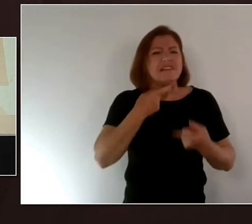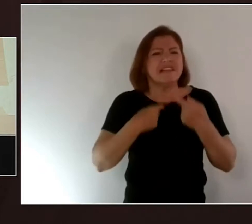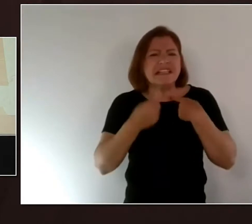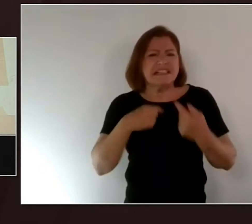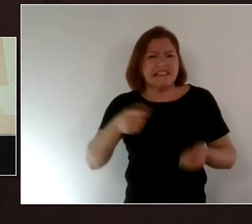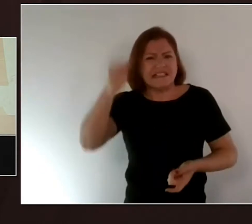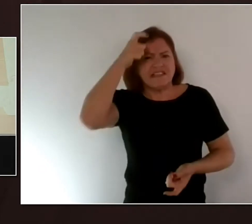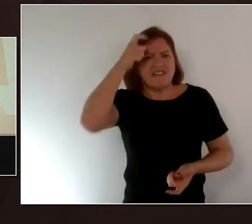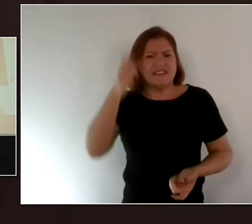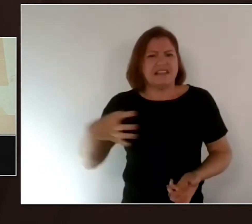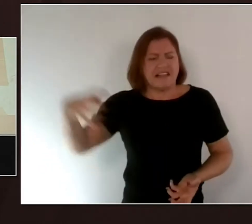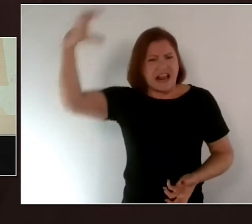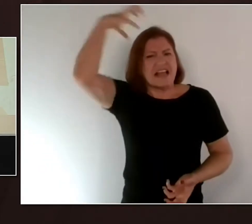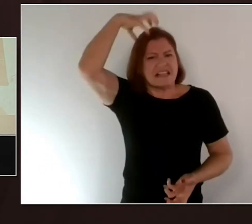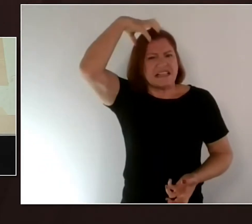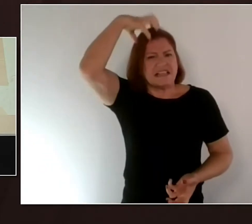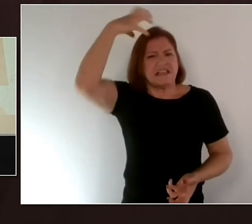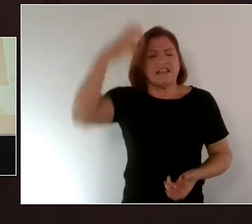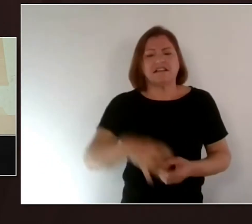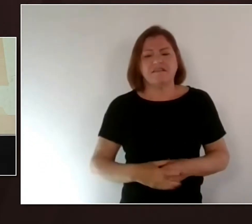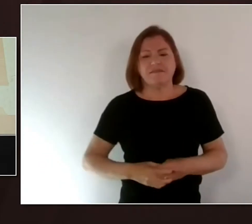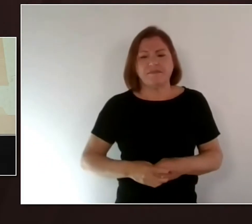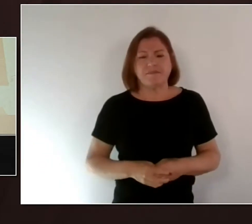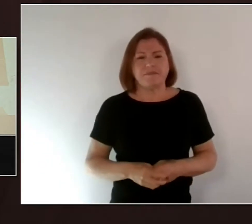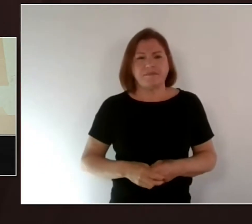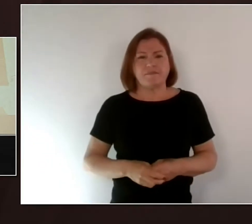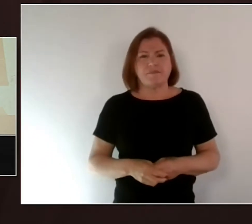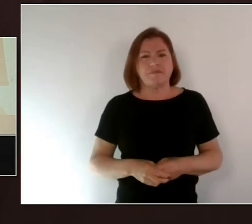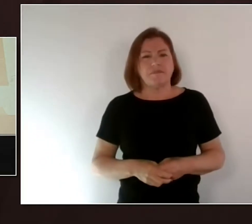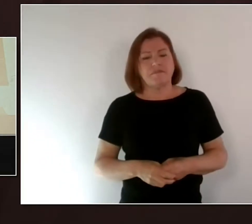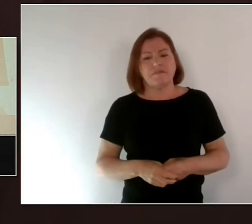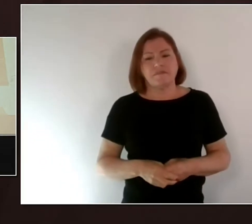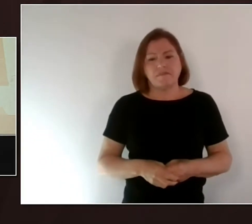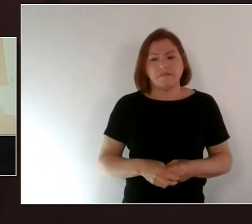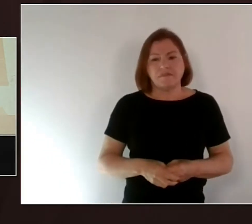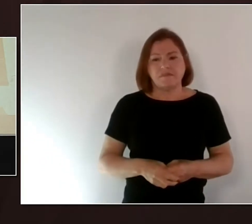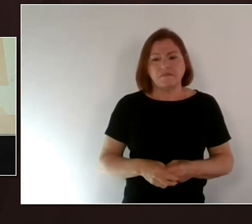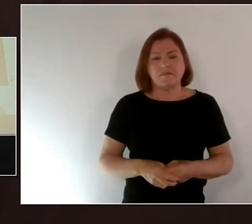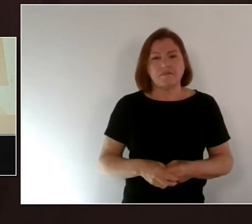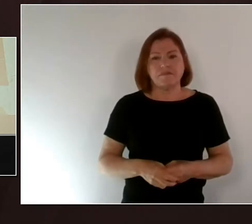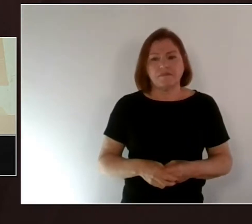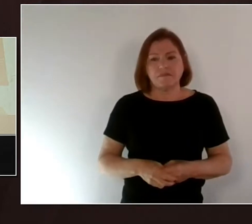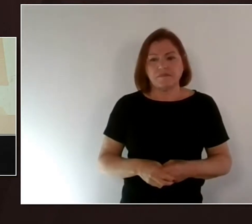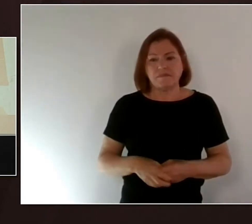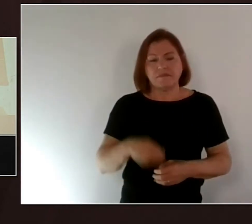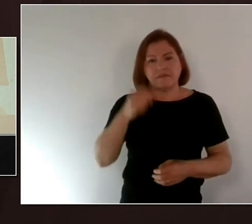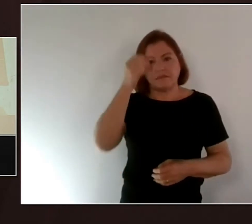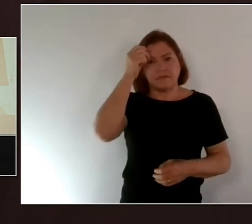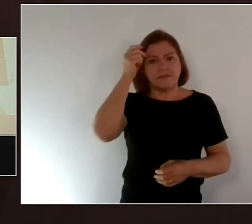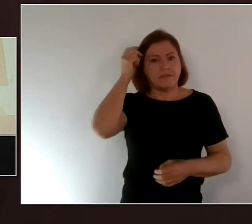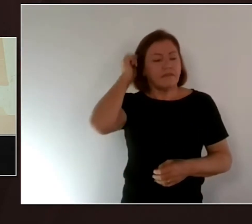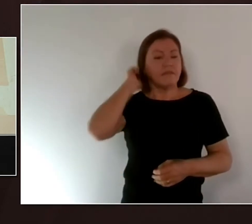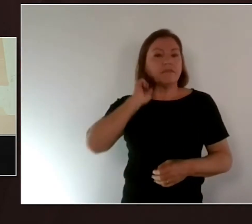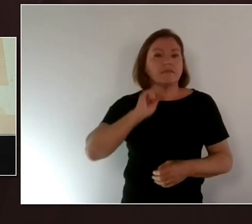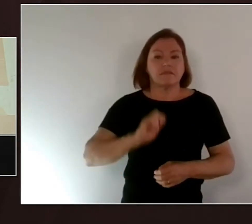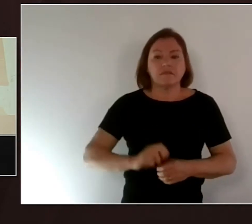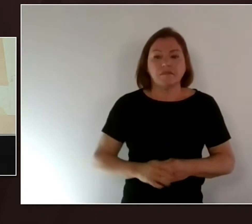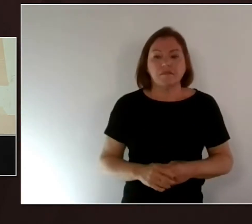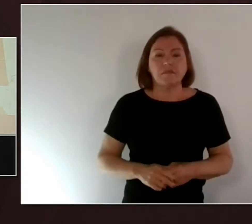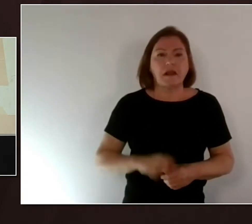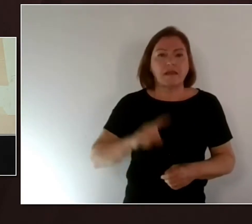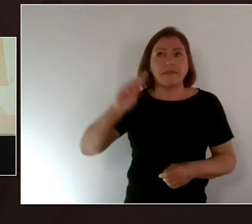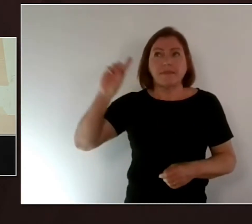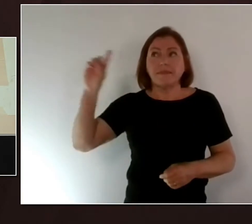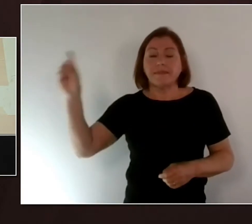6 diz assim: eu, porém, constituí o meu rei sobre o meu santo monte Sião. Irmãos, Deus